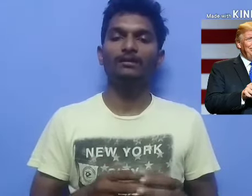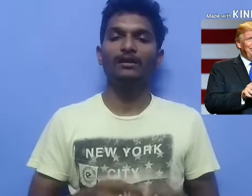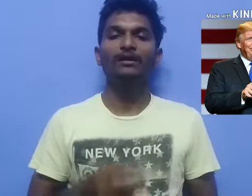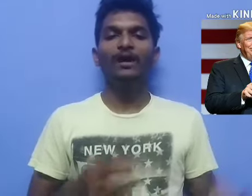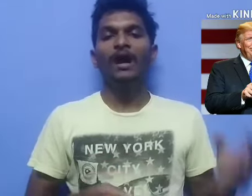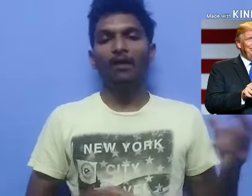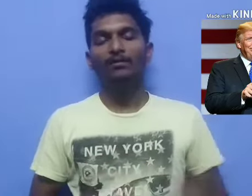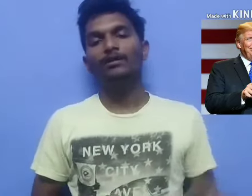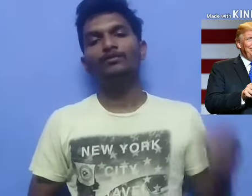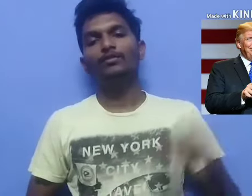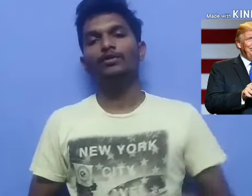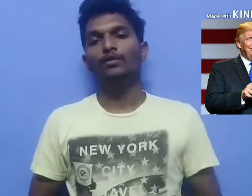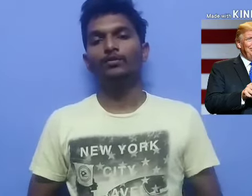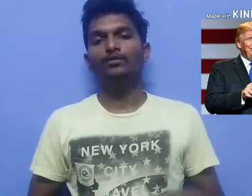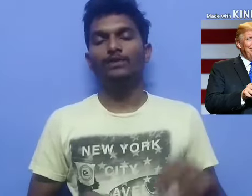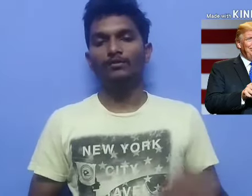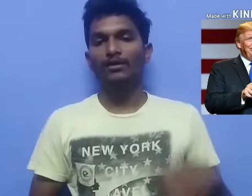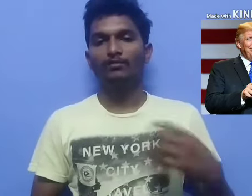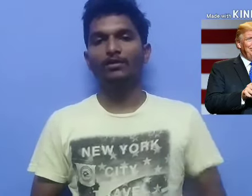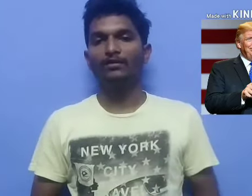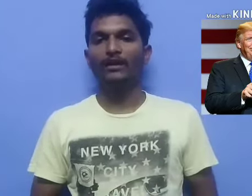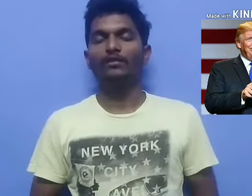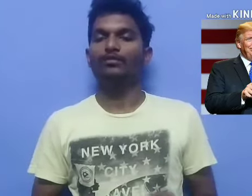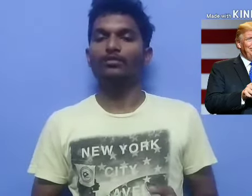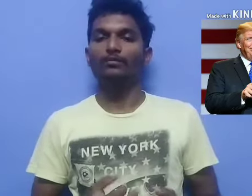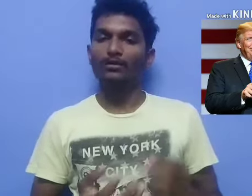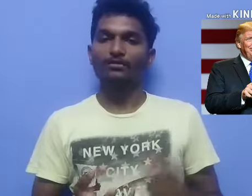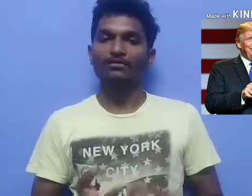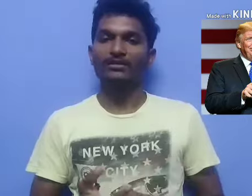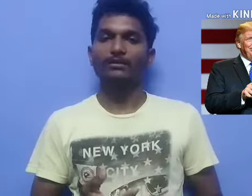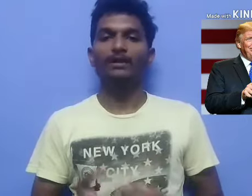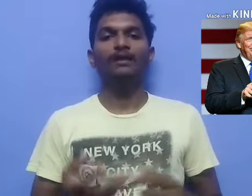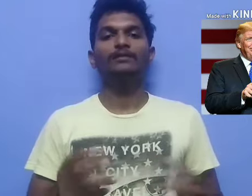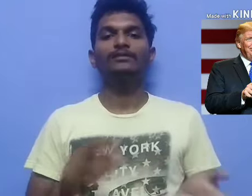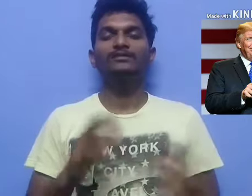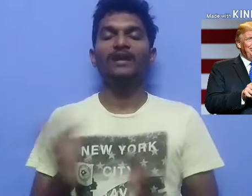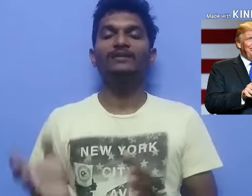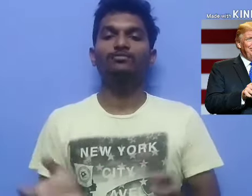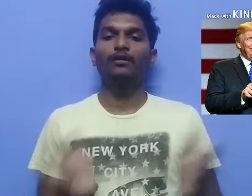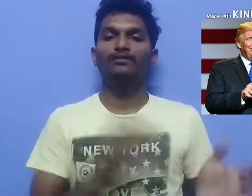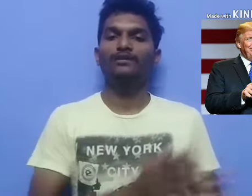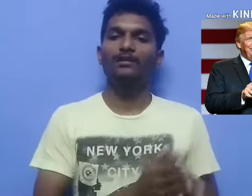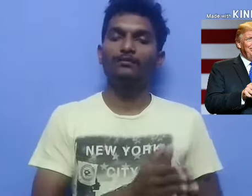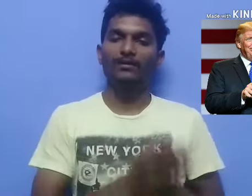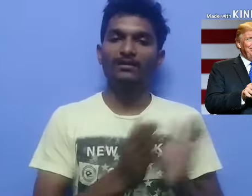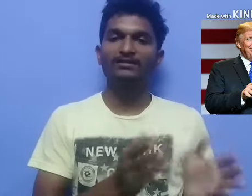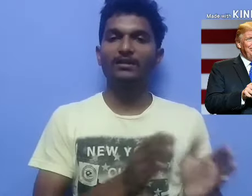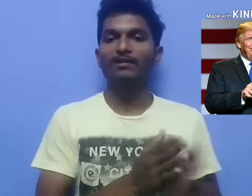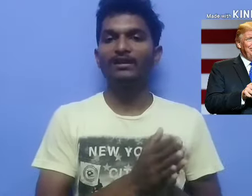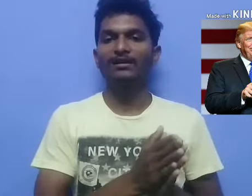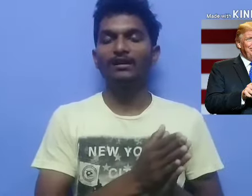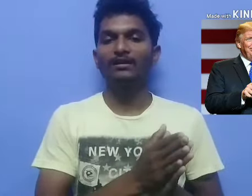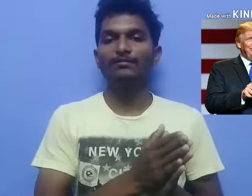அப்படிங்கிறதுனால அவங்களுக்கு வந்து முதல் உரிமை கொடுத்து அவங்களுக்கு முதல்ல வேலை கொடுக்கணும் அப்படிங்கிற ஒரு விஷயத்த பண்ணார். அடுத்து வந்து சைனீஸ் ப்ராடக்ட்ஸ்க்கெலாம் இப்போ ரீசெண்டாக பண்ணிகிட்டு